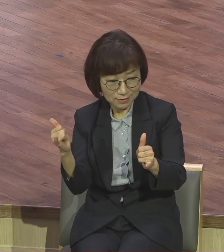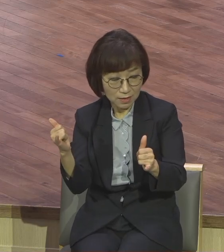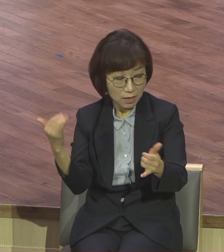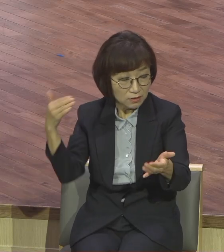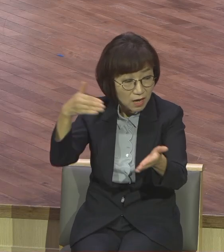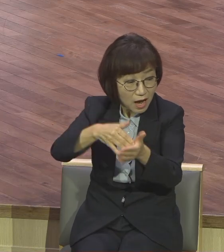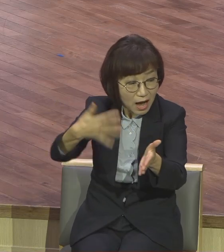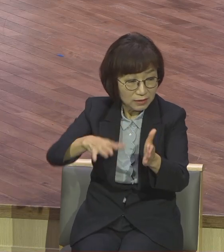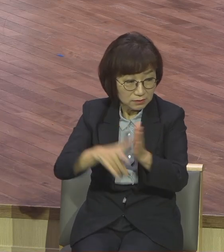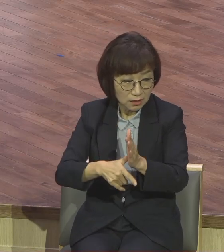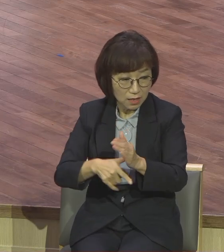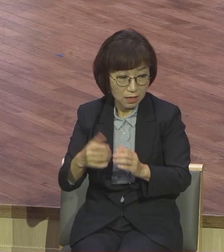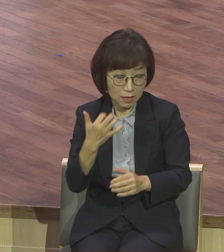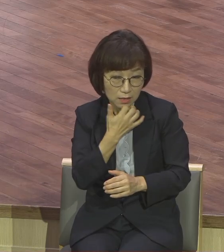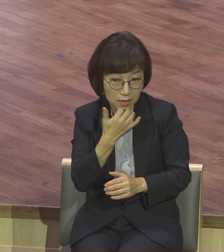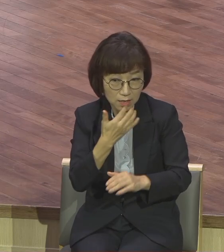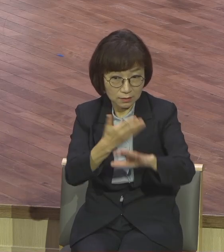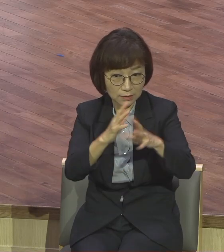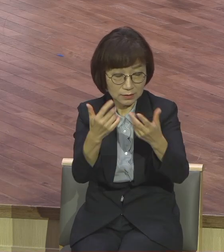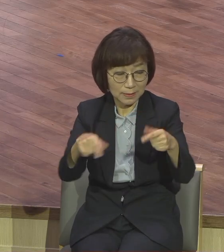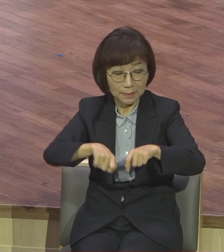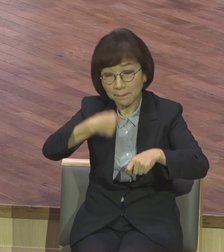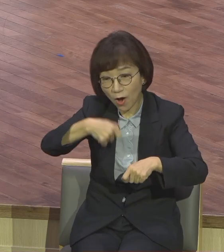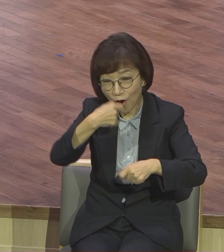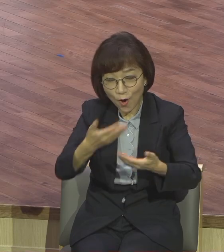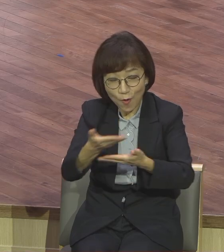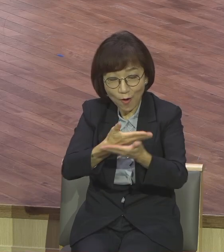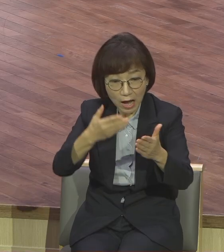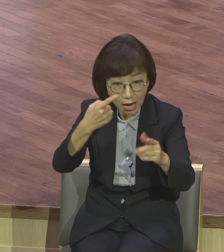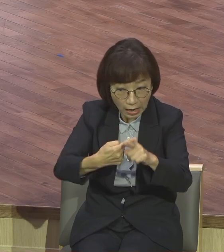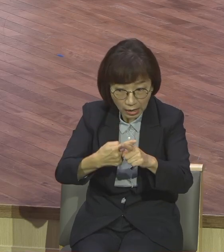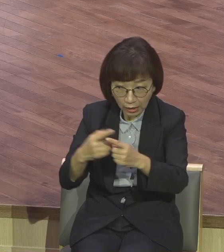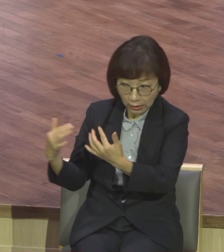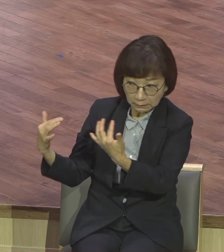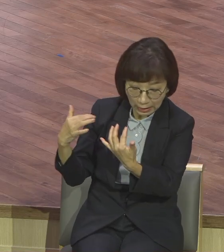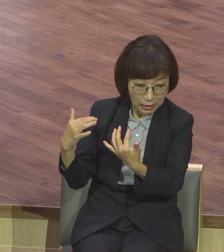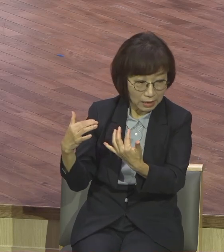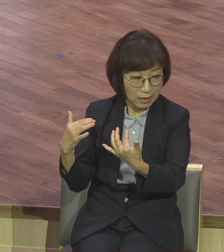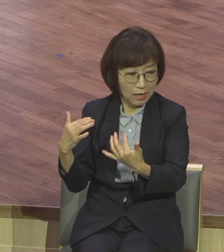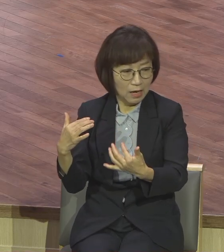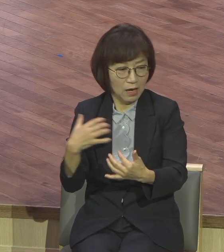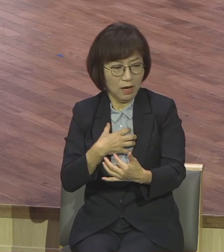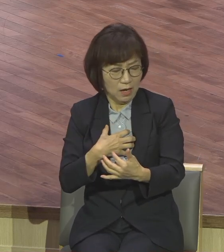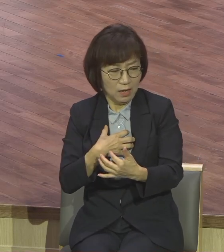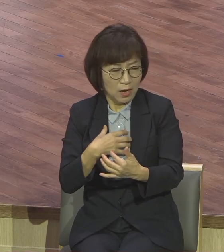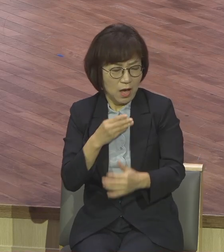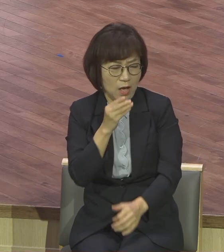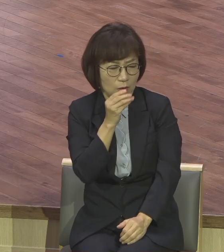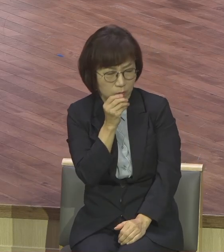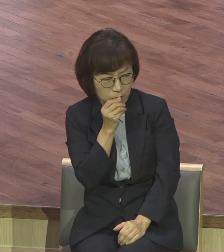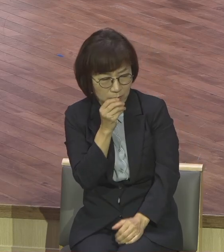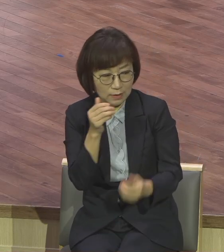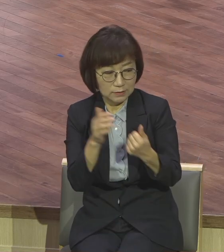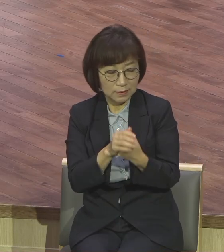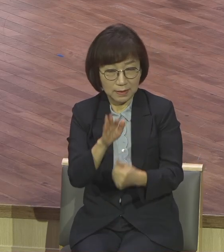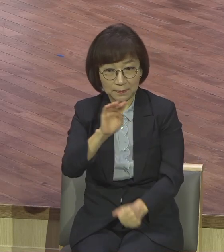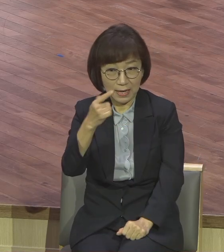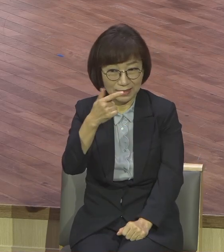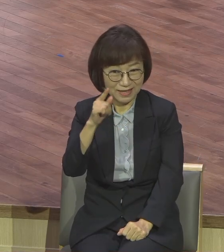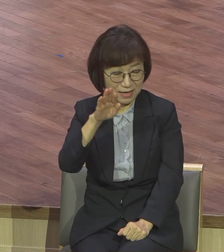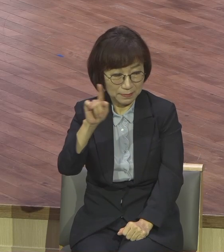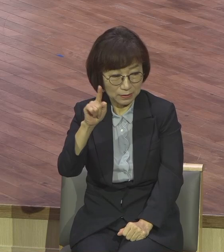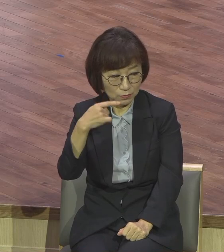먹다가 그들이 오매 그가 할례자들을 두려워하여 떠나 물러가매 남은 유대인들도 그와 같이 외식함으로 바나바도 그들의